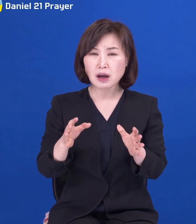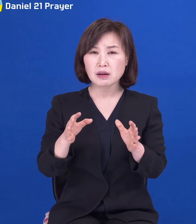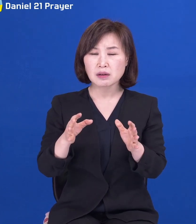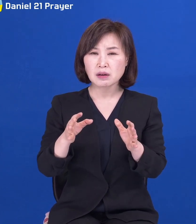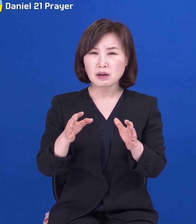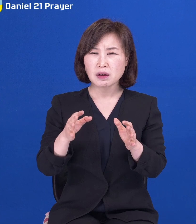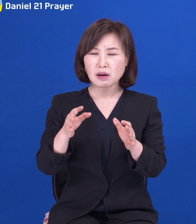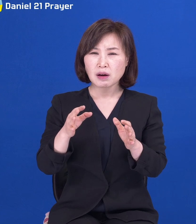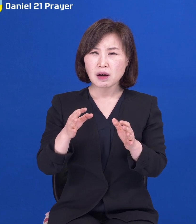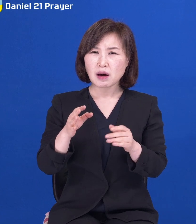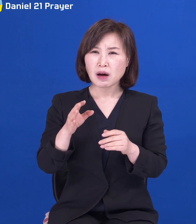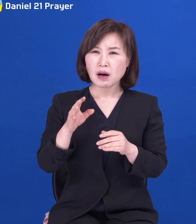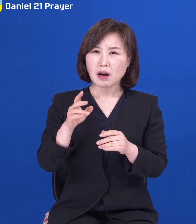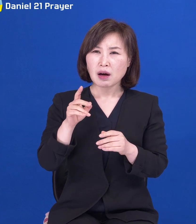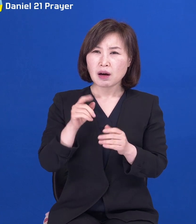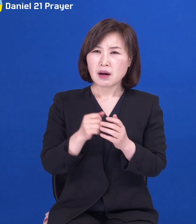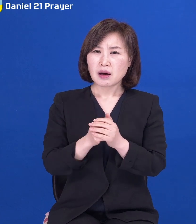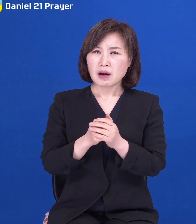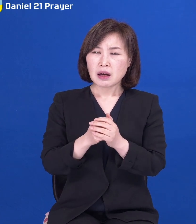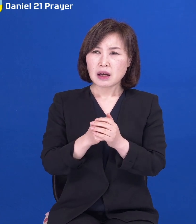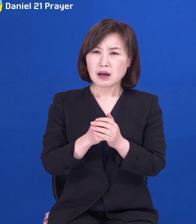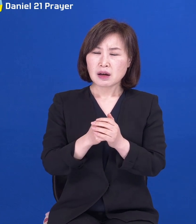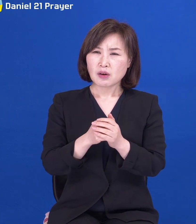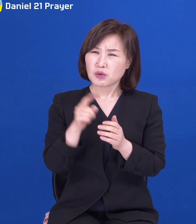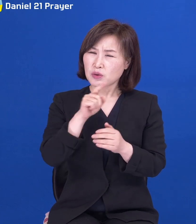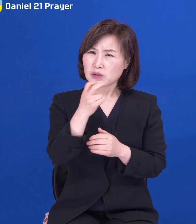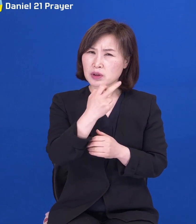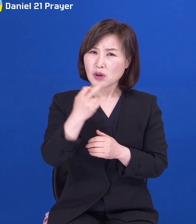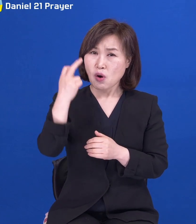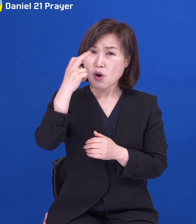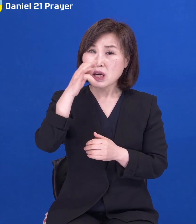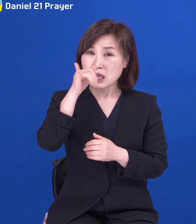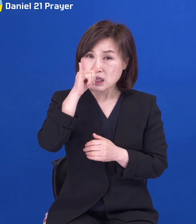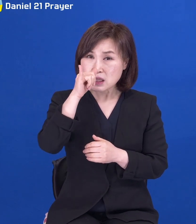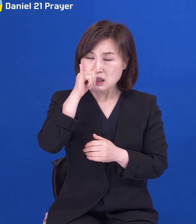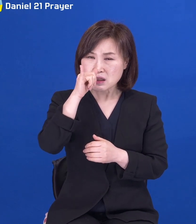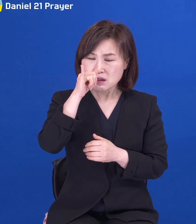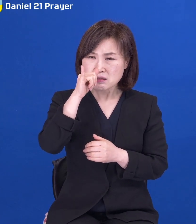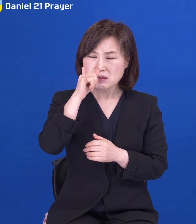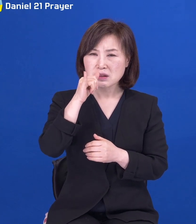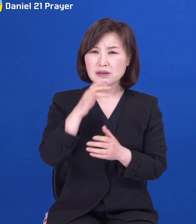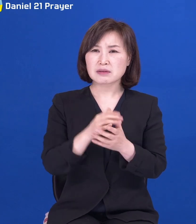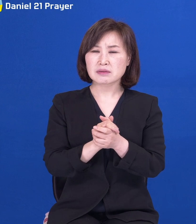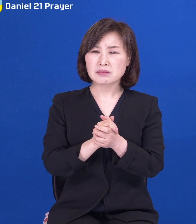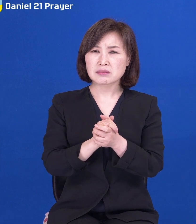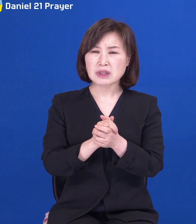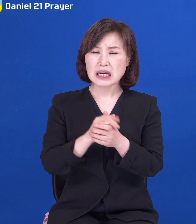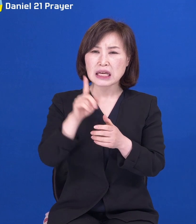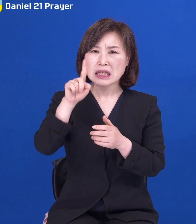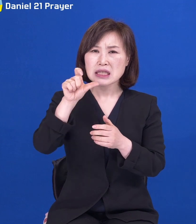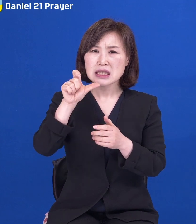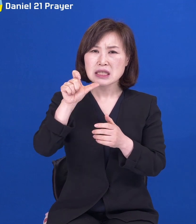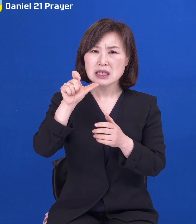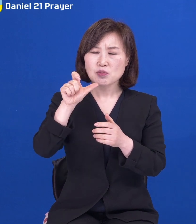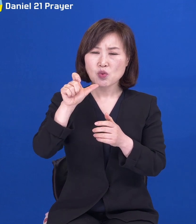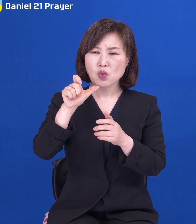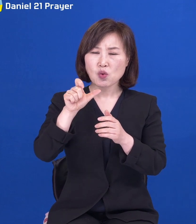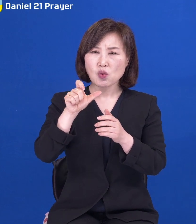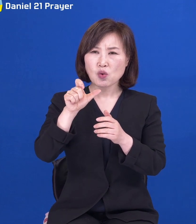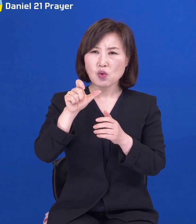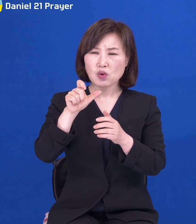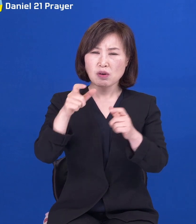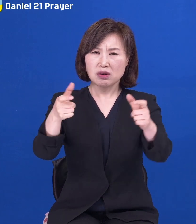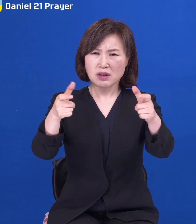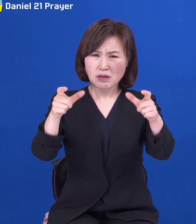한 분이 계셨어요. 그분은 인신매매라는 법에 걸려서 15년의 형을 받고 있다 보니 내가 2번 교도소에 갔을 때 2번 다